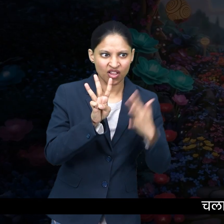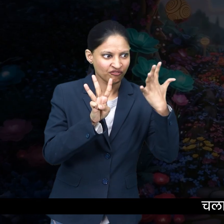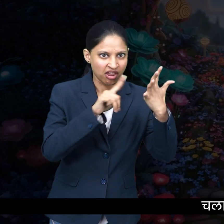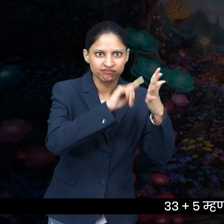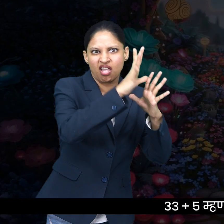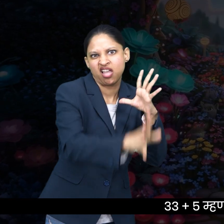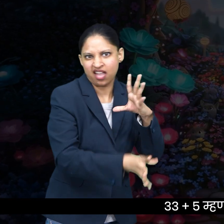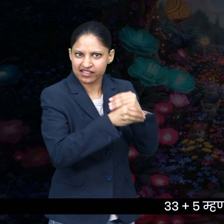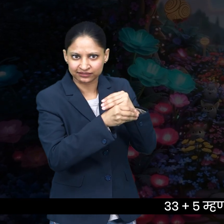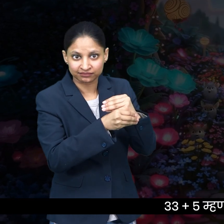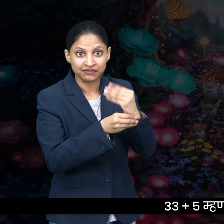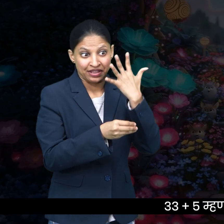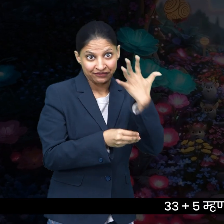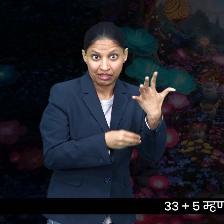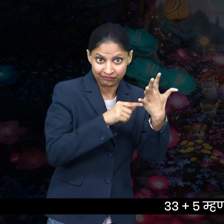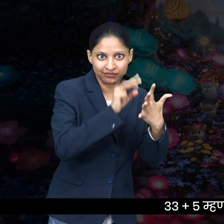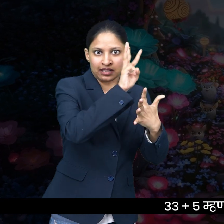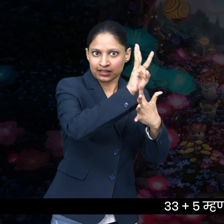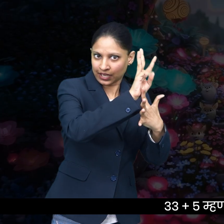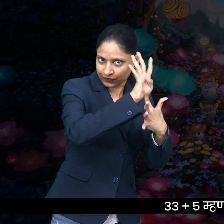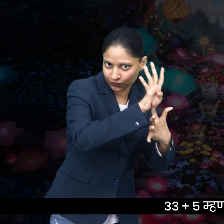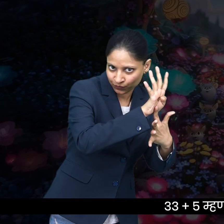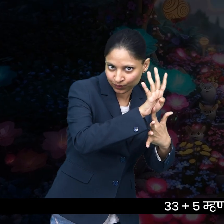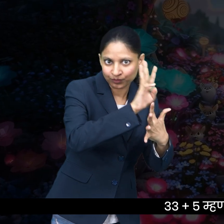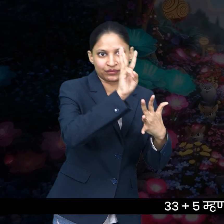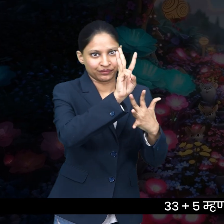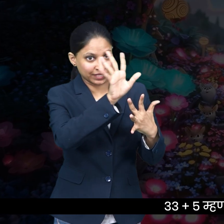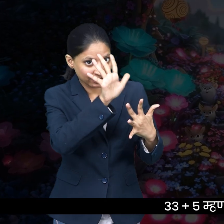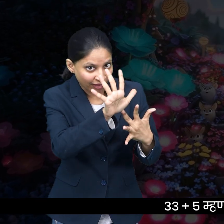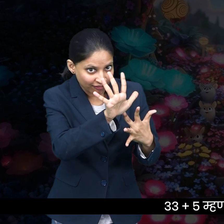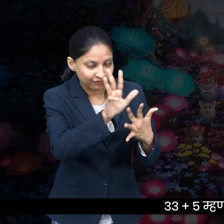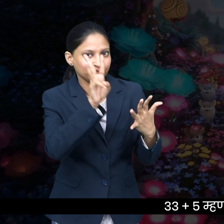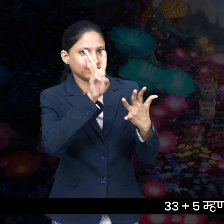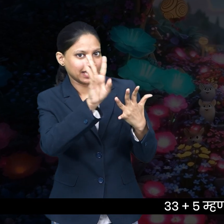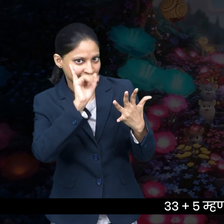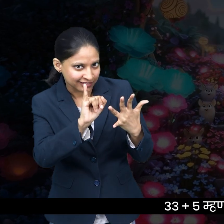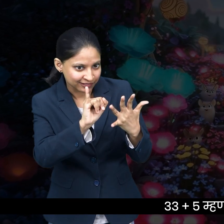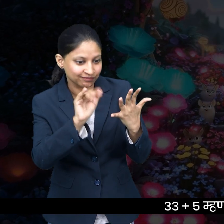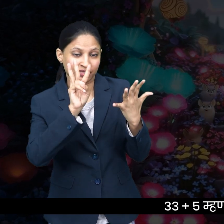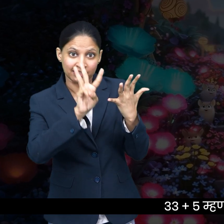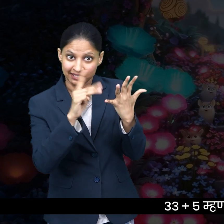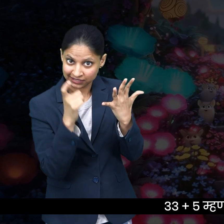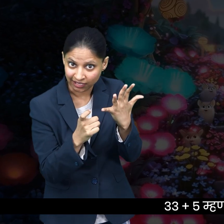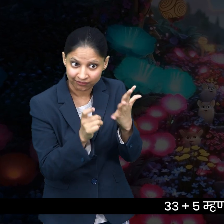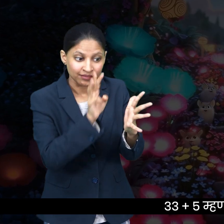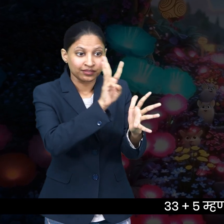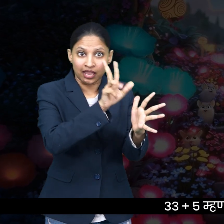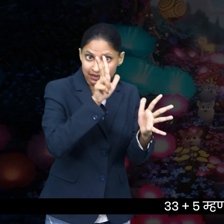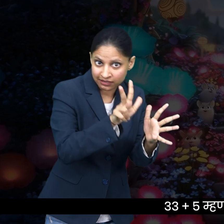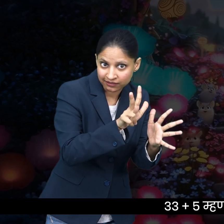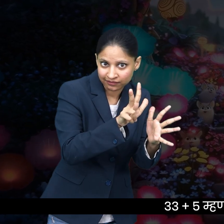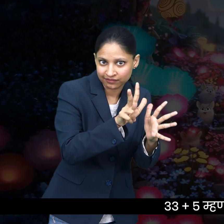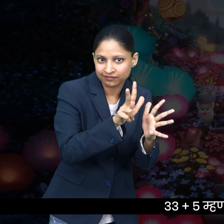एकत्र मोजूया. 33 अधिक 5 म्हणजे 34, 35,